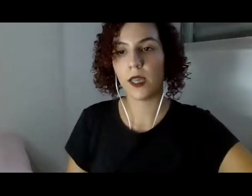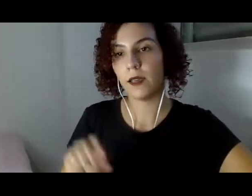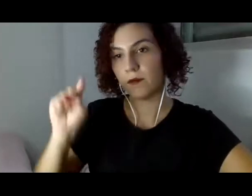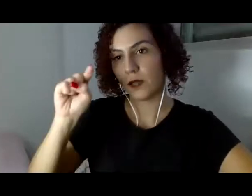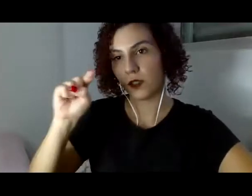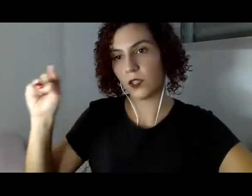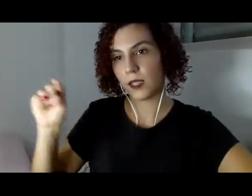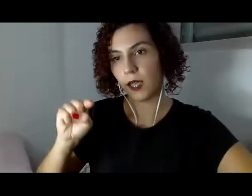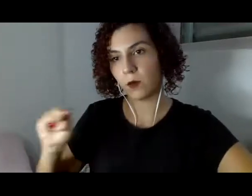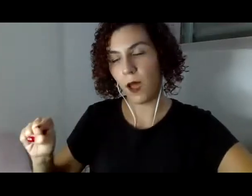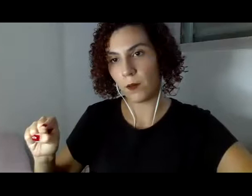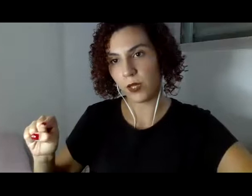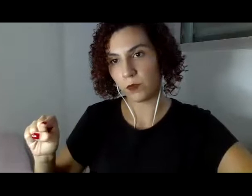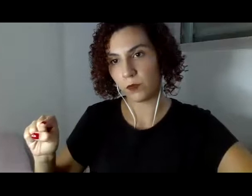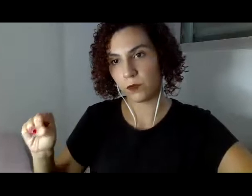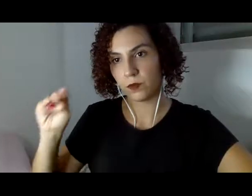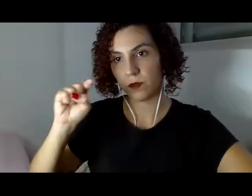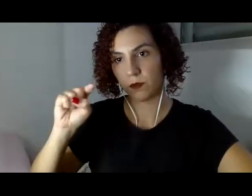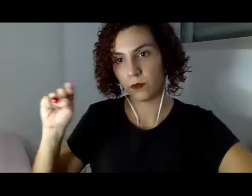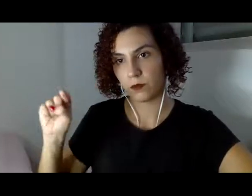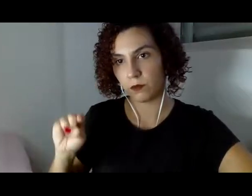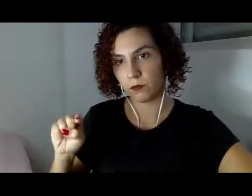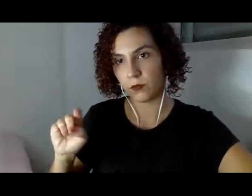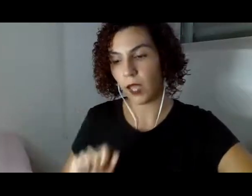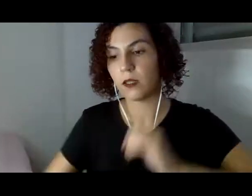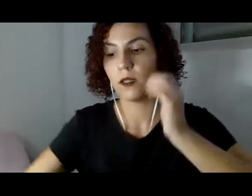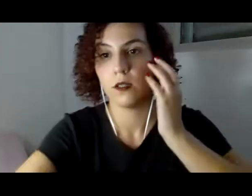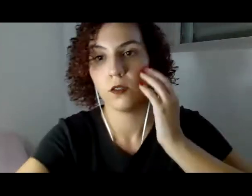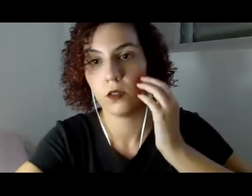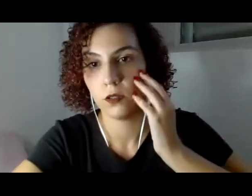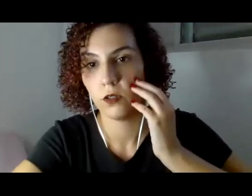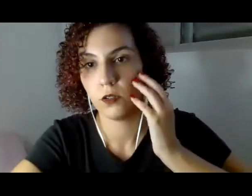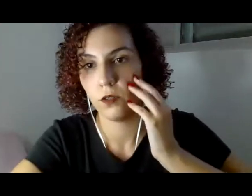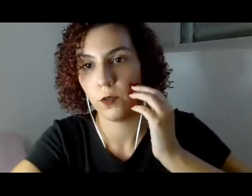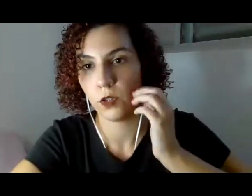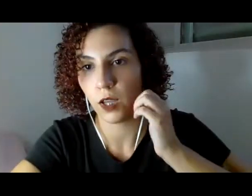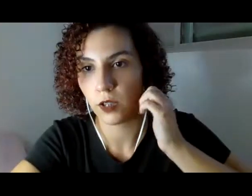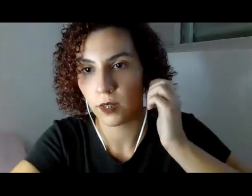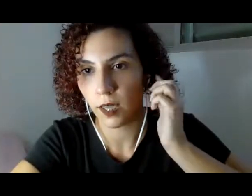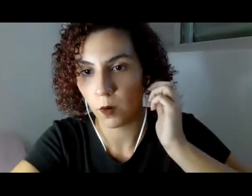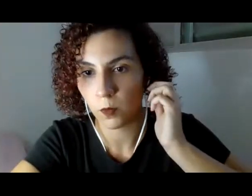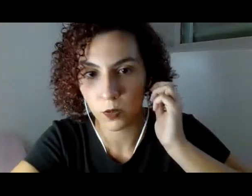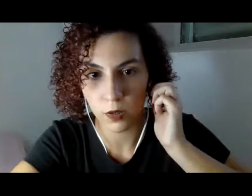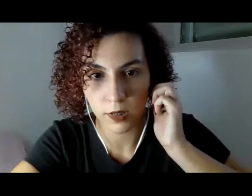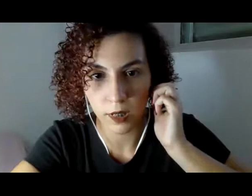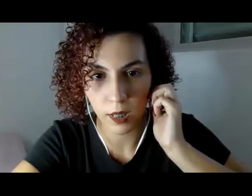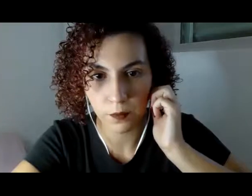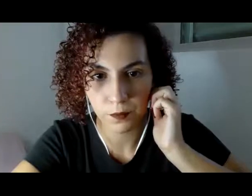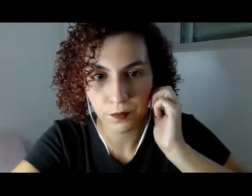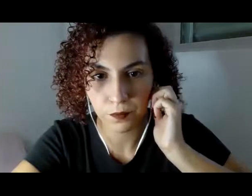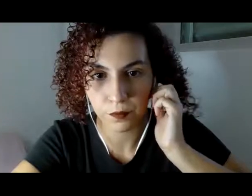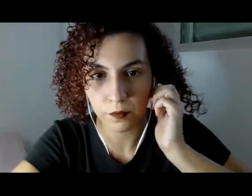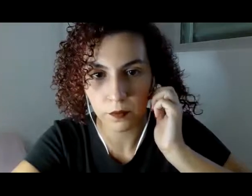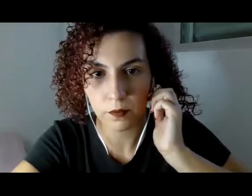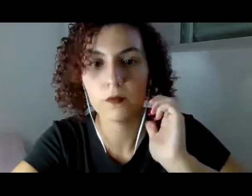E o Z, a gente desenha no ar mesmo. Tá? Deixa eu ver o chat que tem algumas coisas aqui.